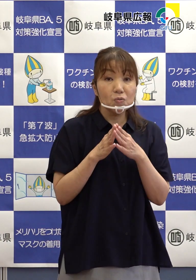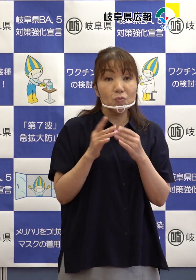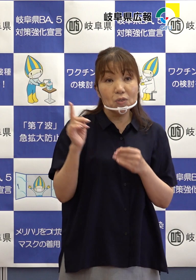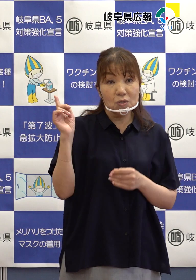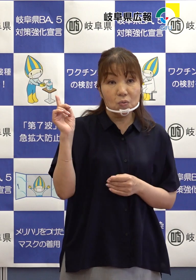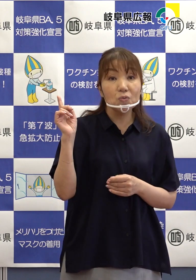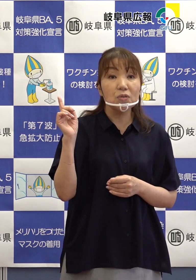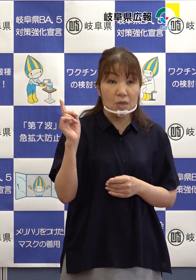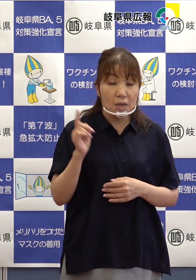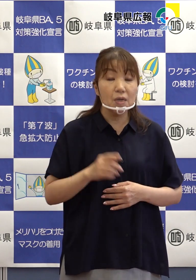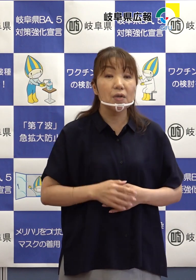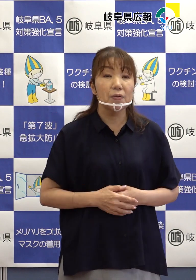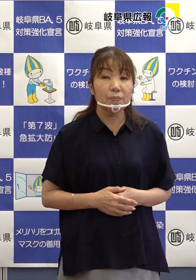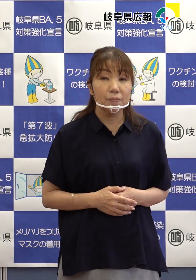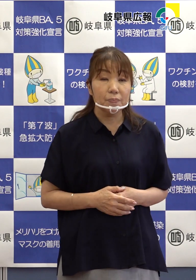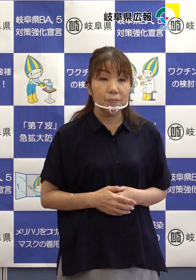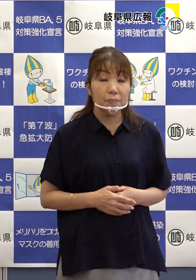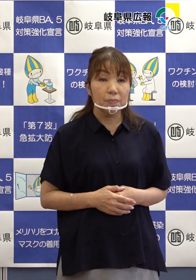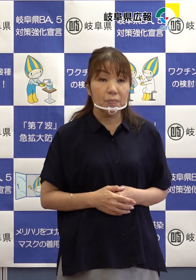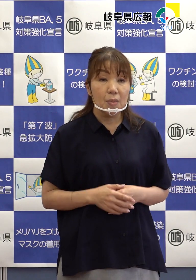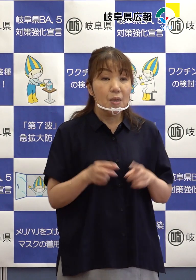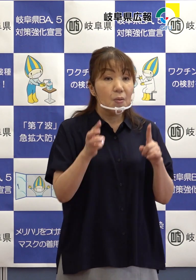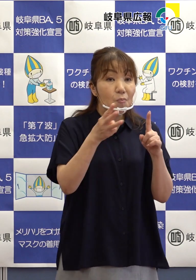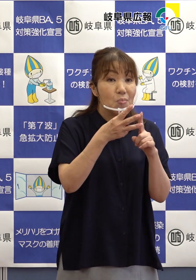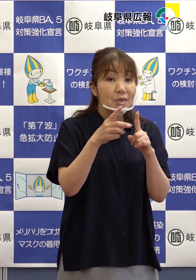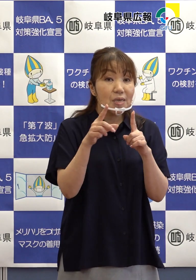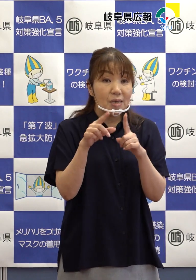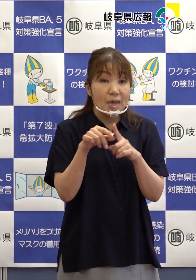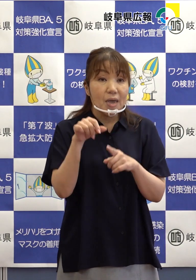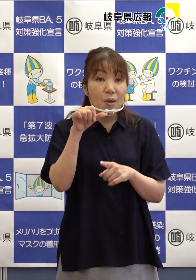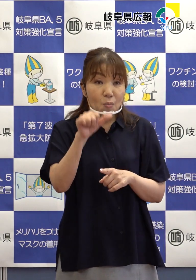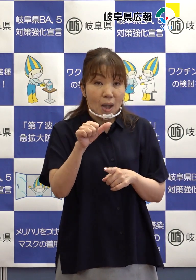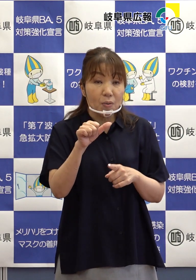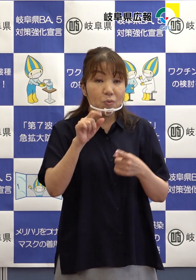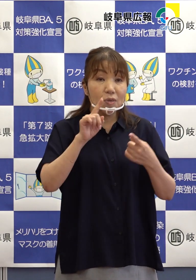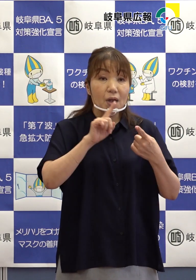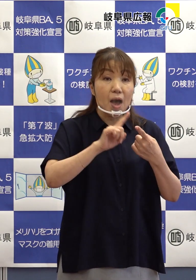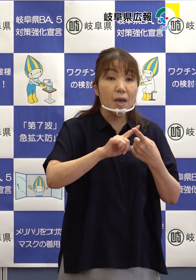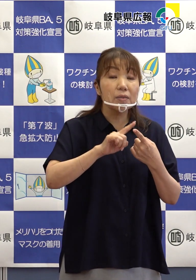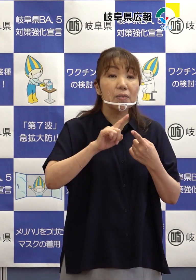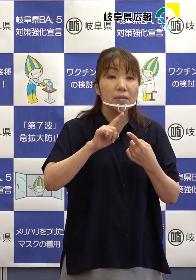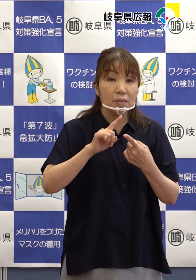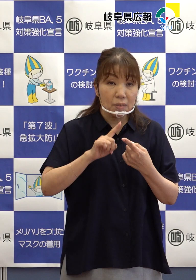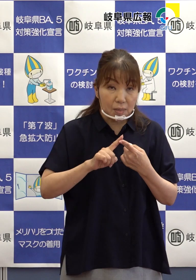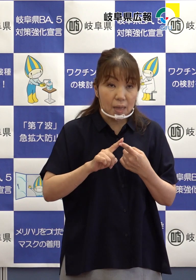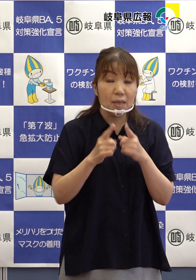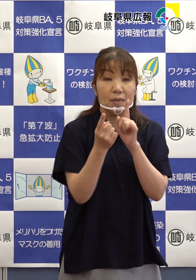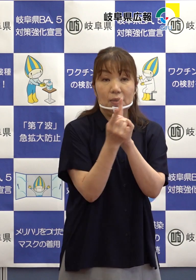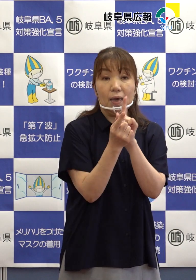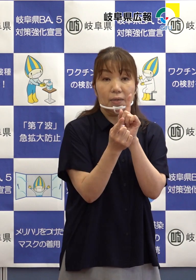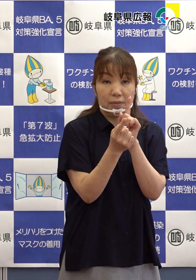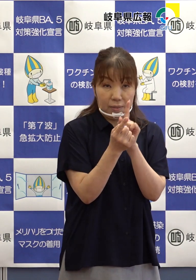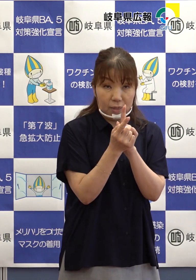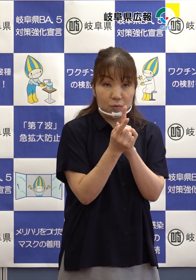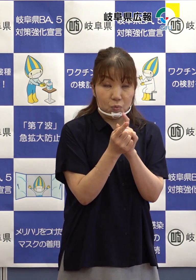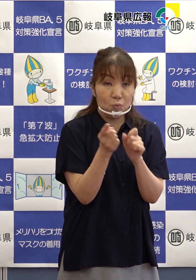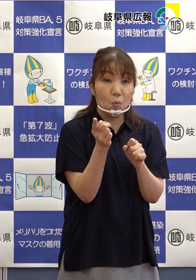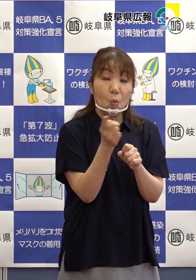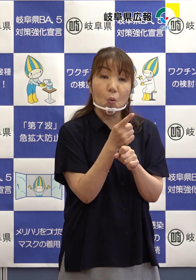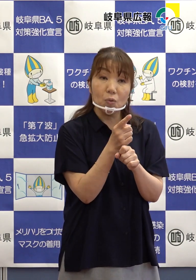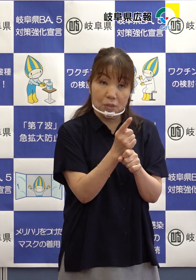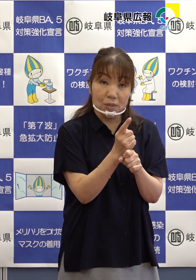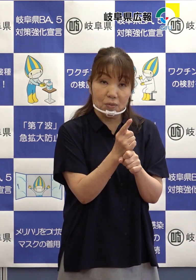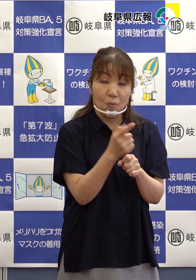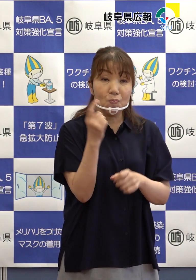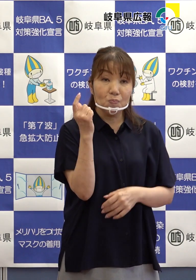そのb 5に見合ったその対策方針と言いますかねそう